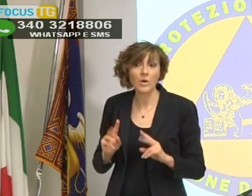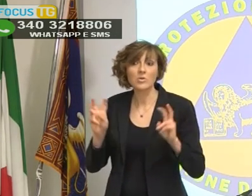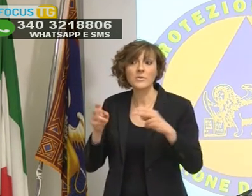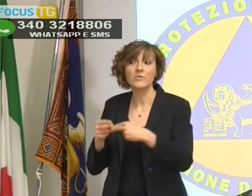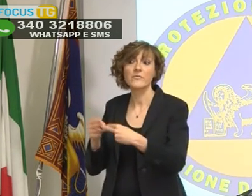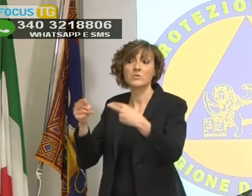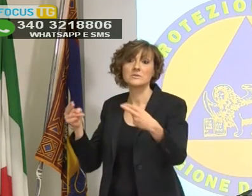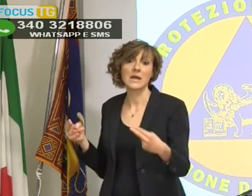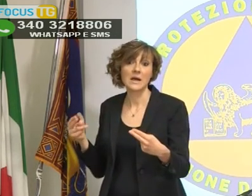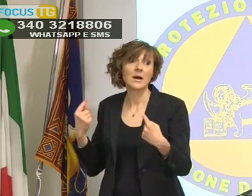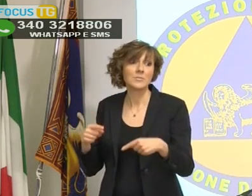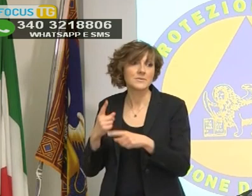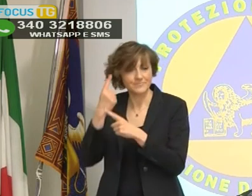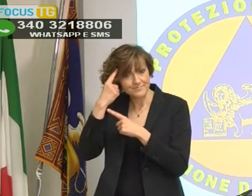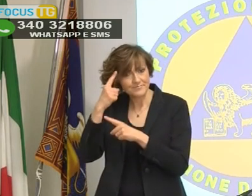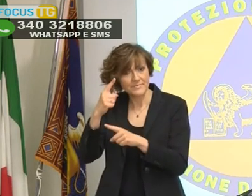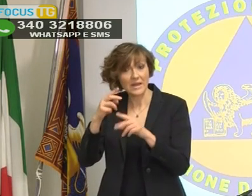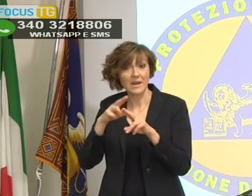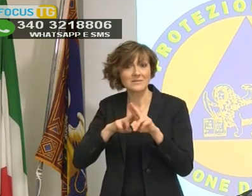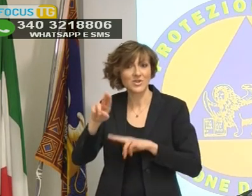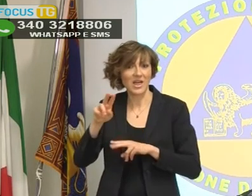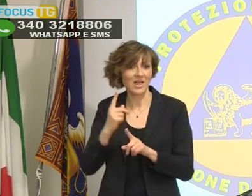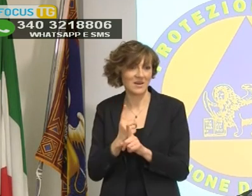tema nazionale, vi ricordo.